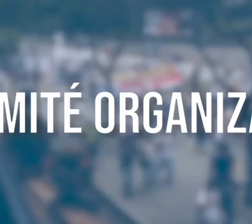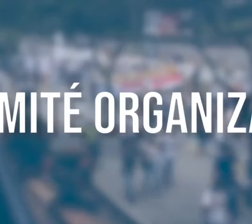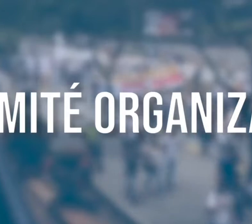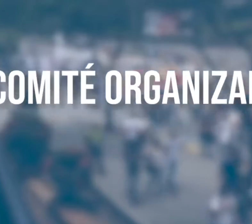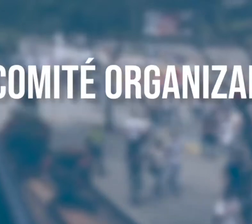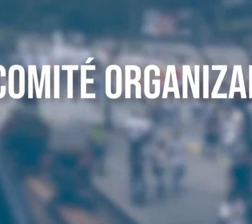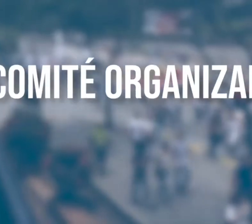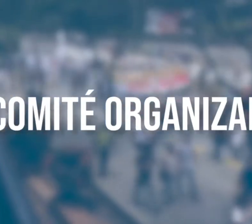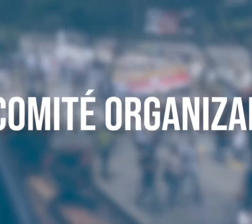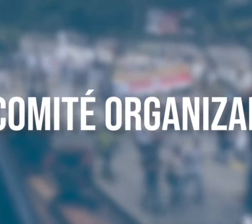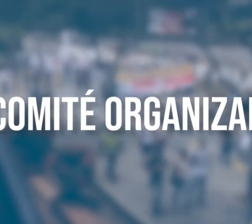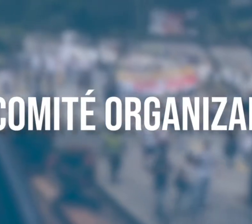Music